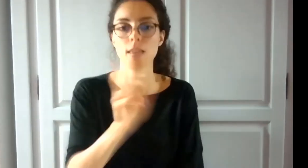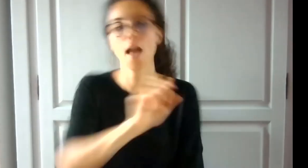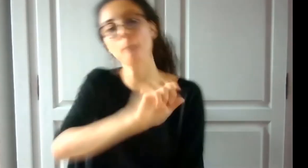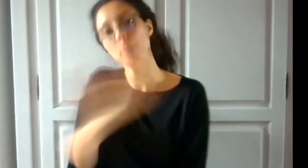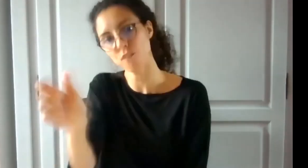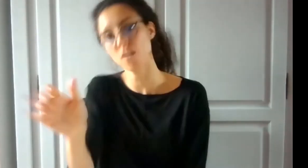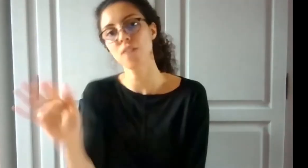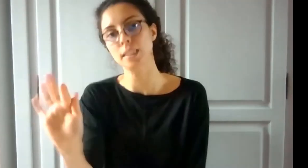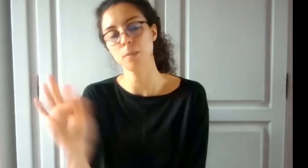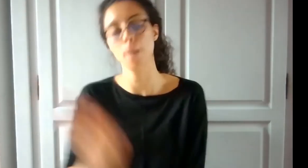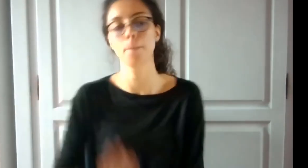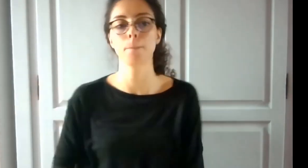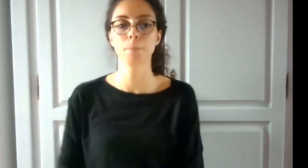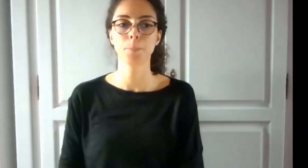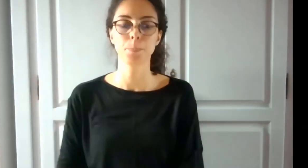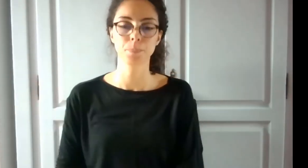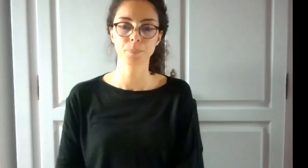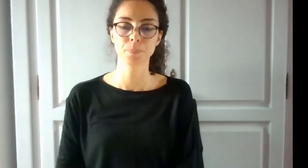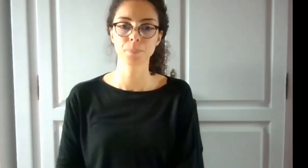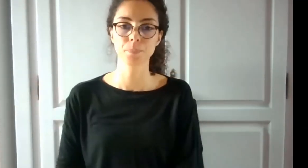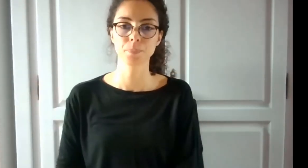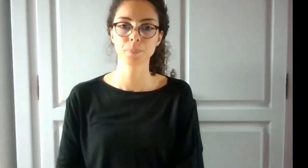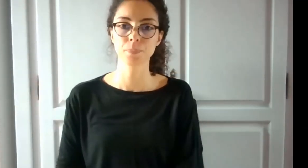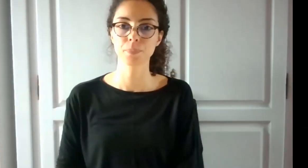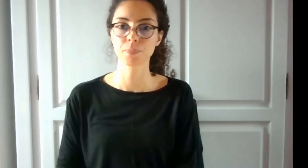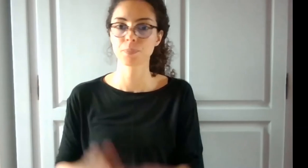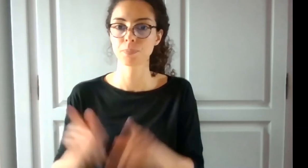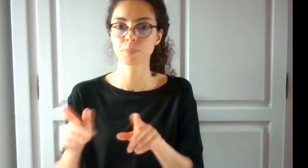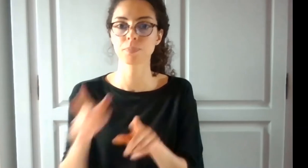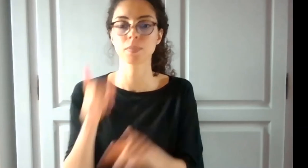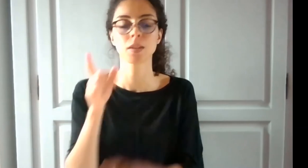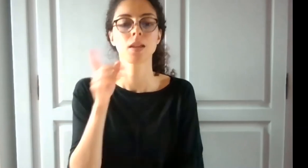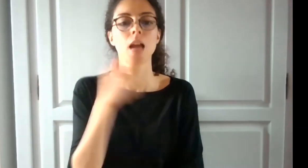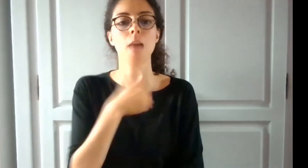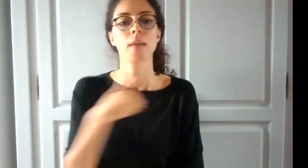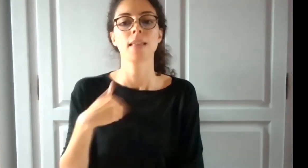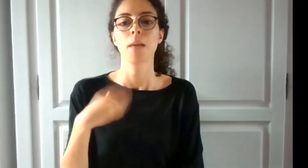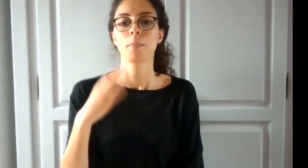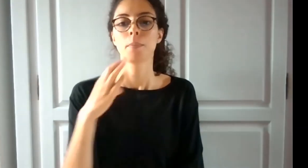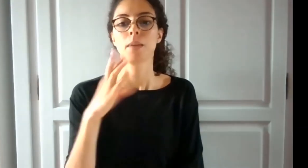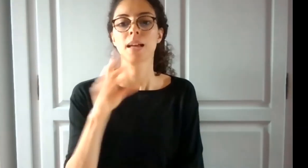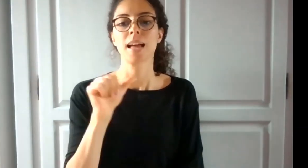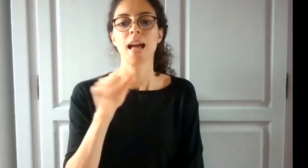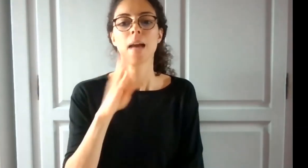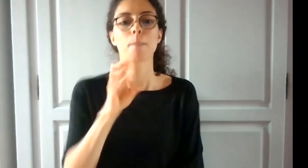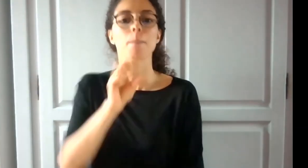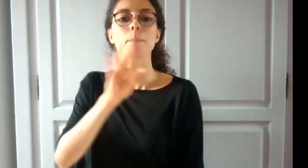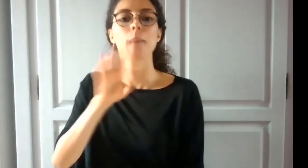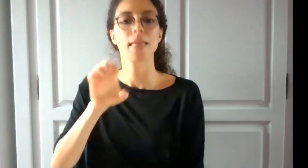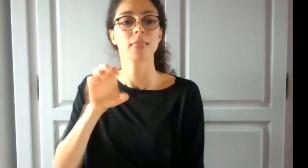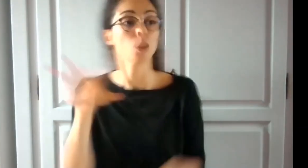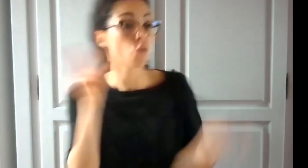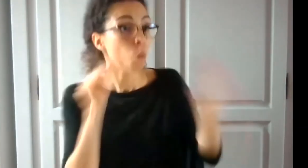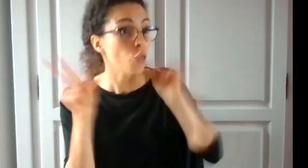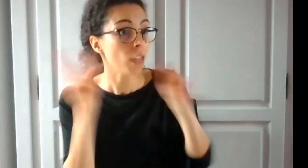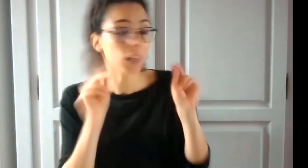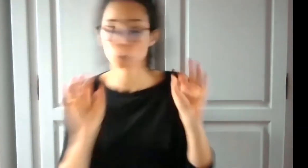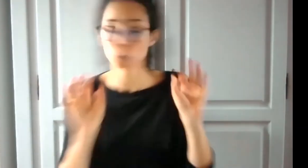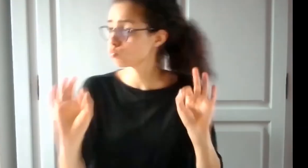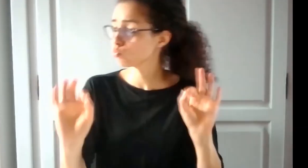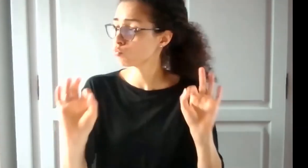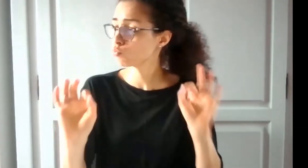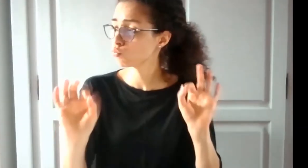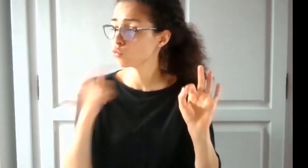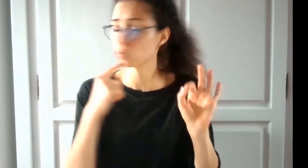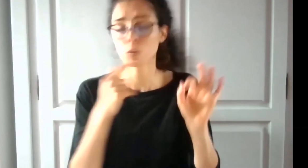Vous m'entendez? Oui, parfait, Sophie. Oui, du coup, ça va dans le sens de l'intervention